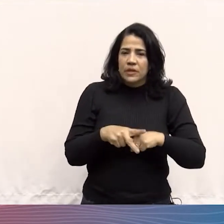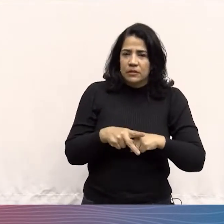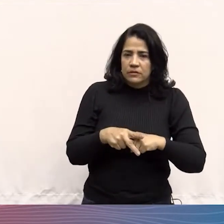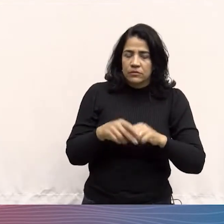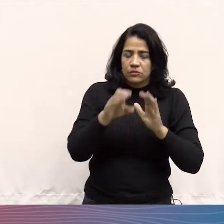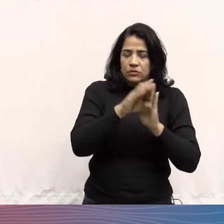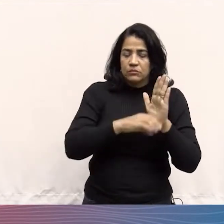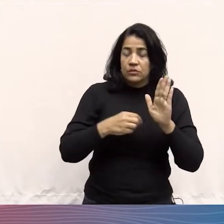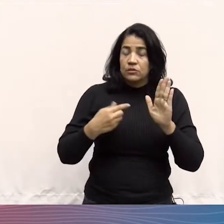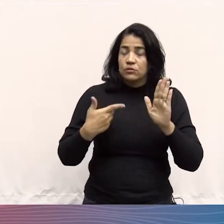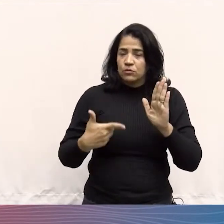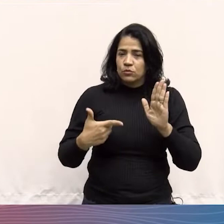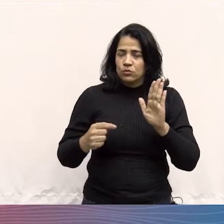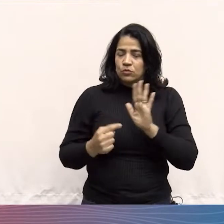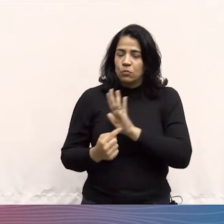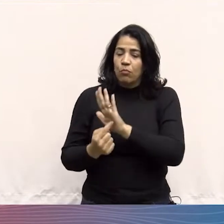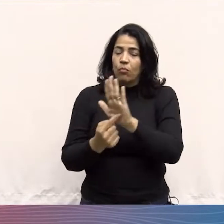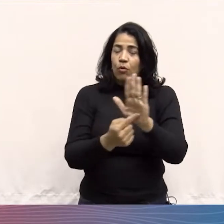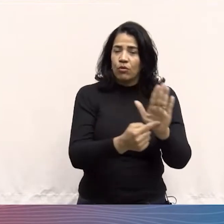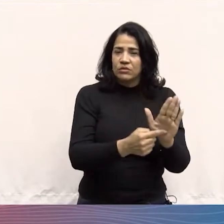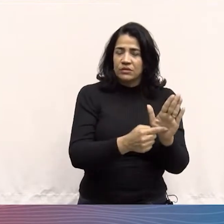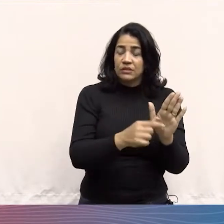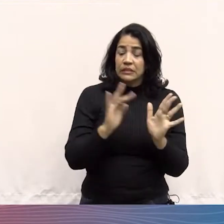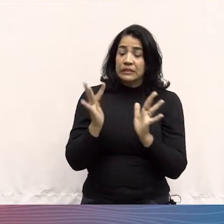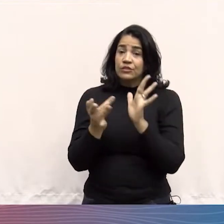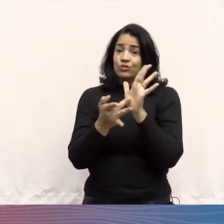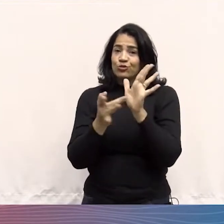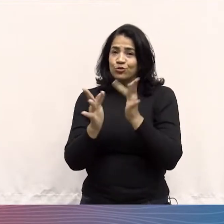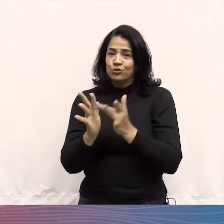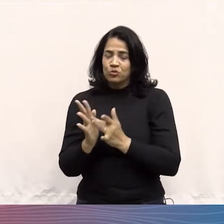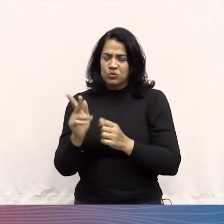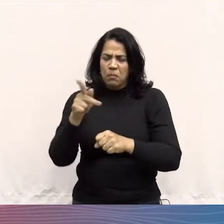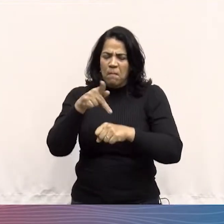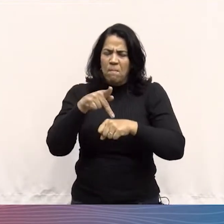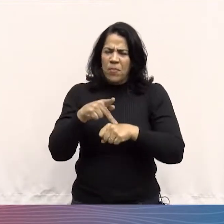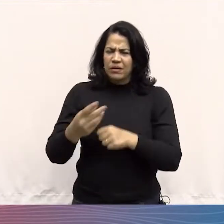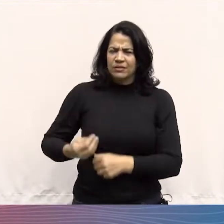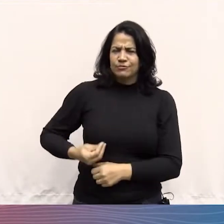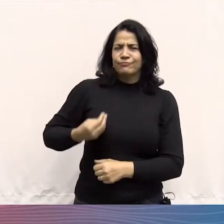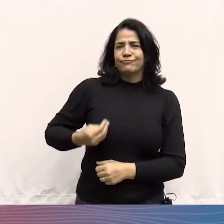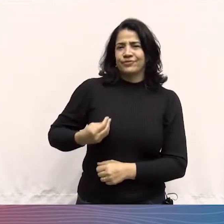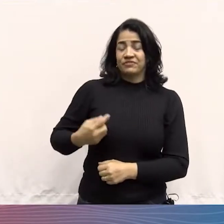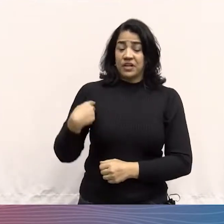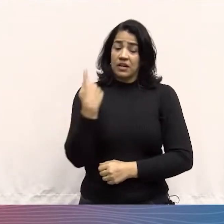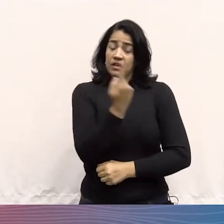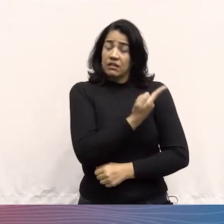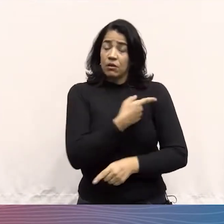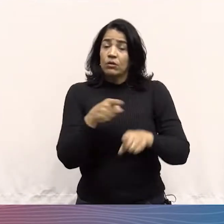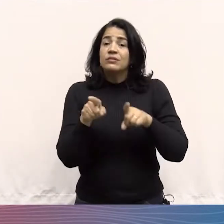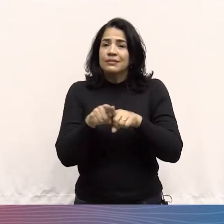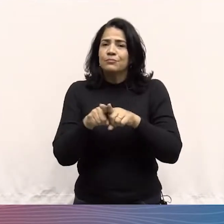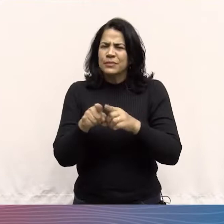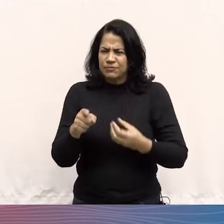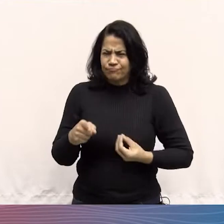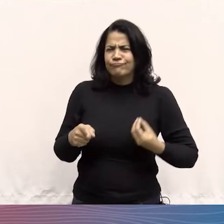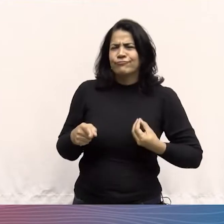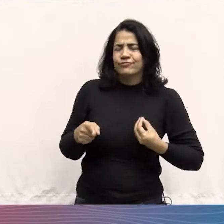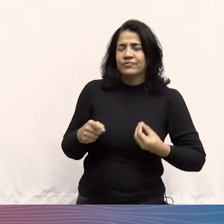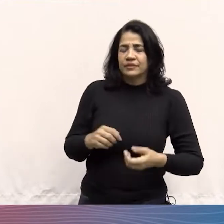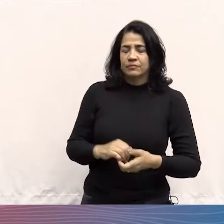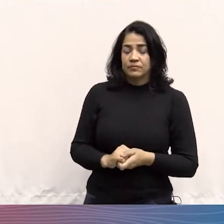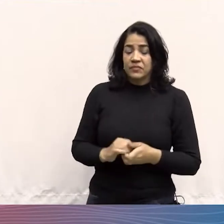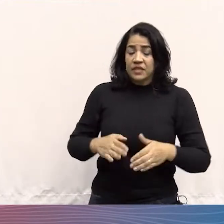vive, né? E nós, as pedras que vivem. Então essa construção feita de